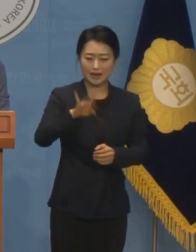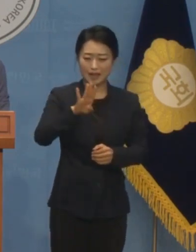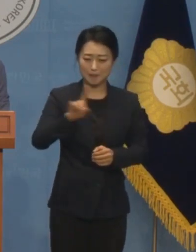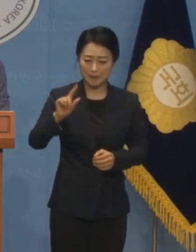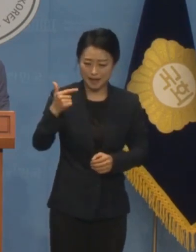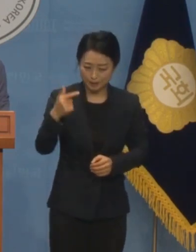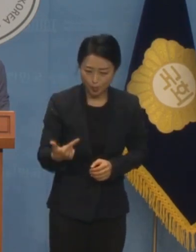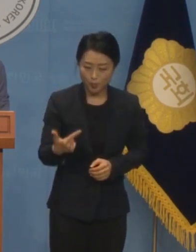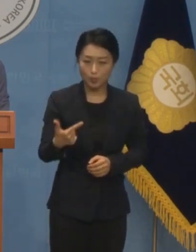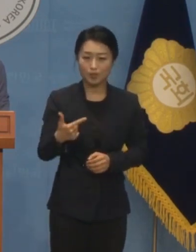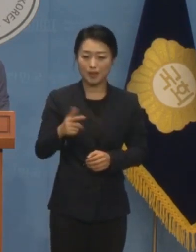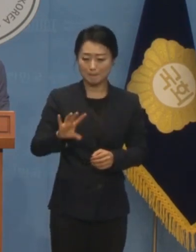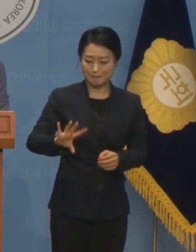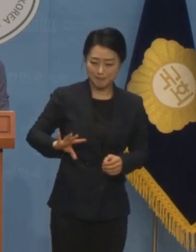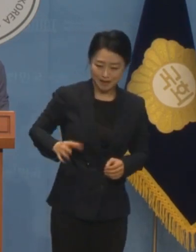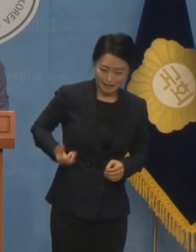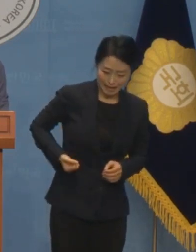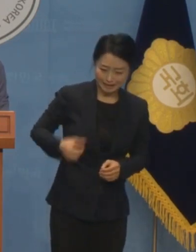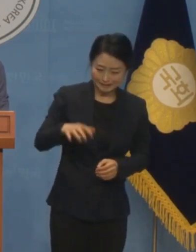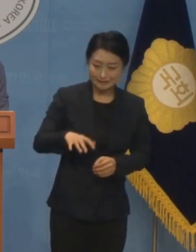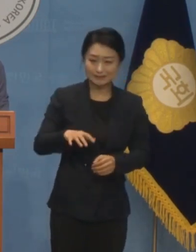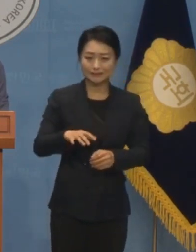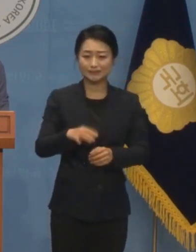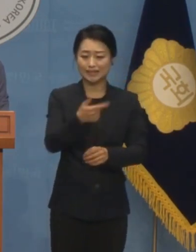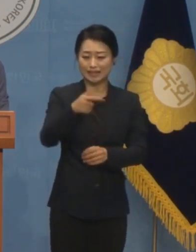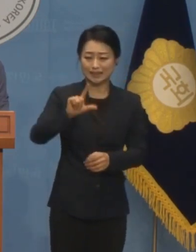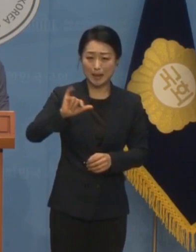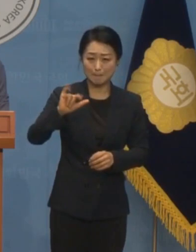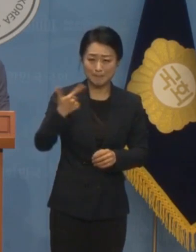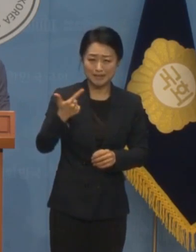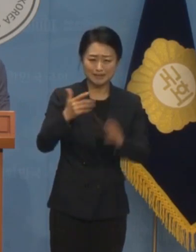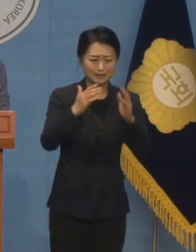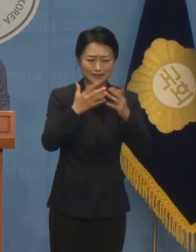방글라데시, 콜롬비아 등 분쟁 지역과 난민촌을